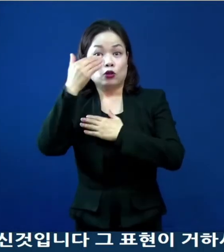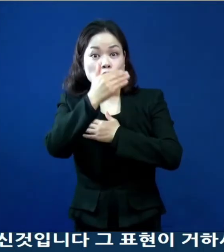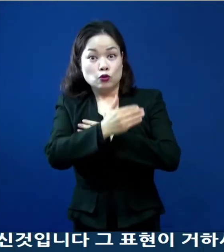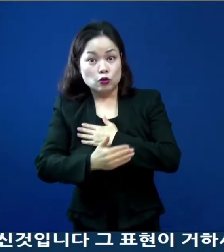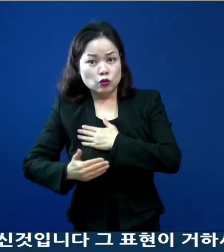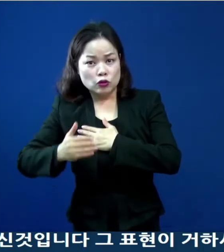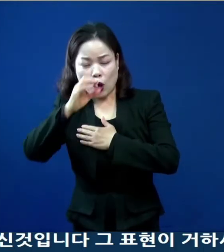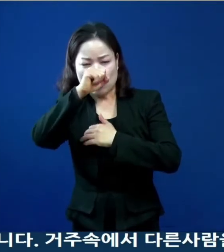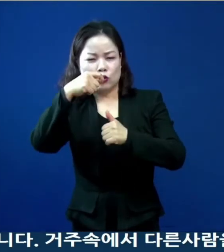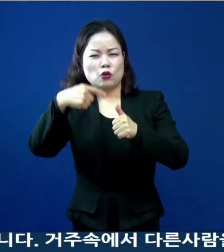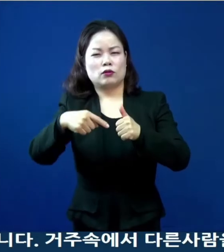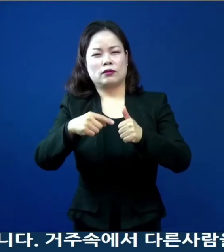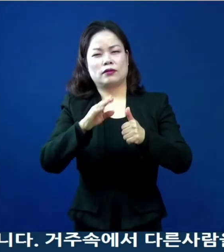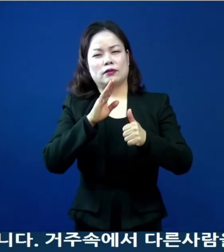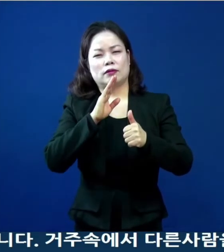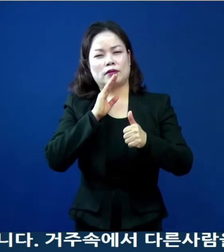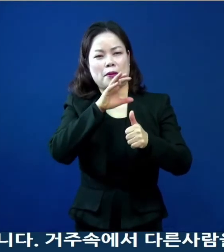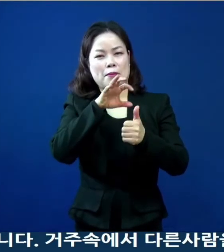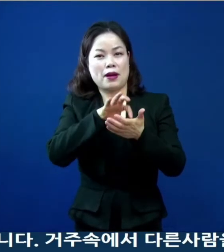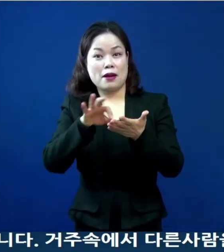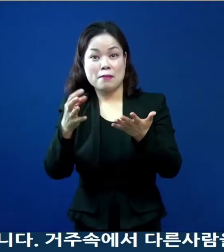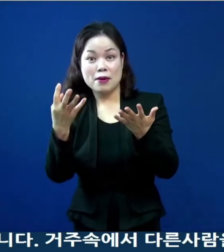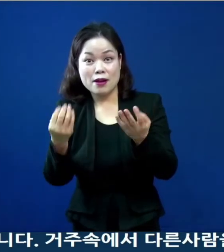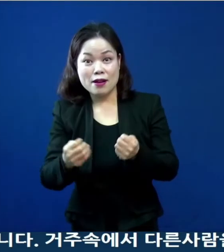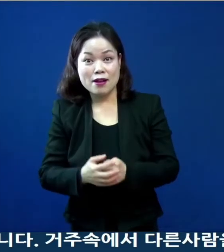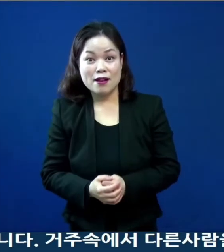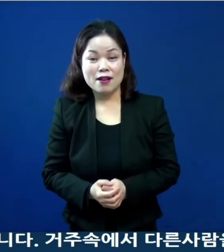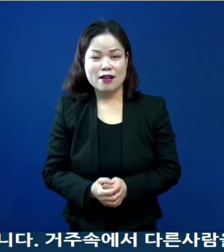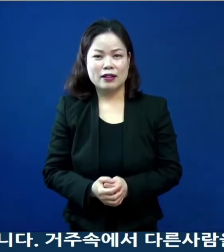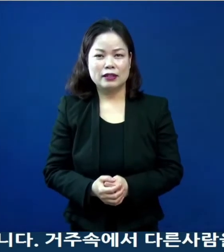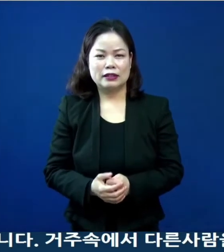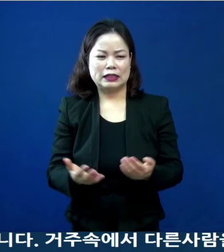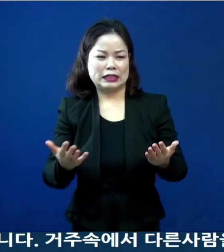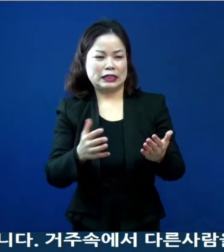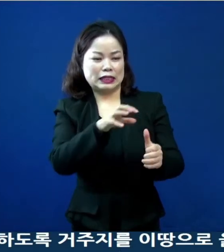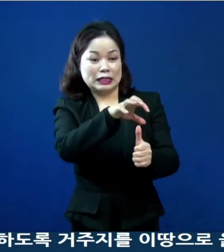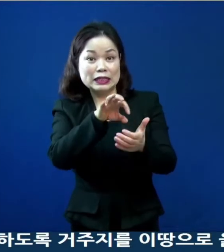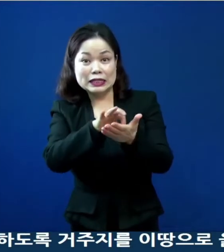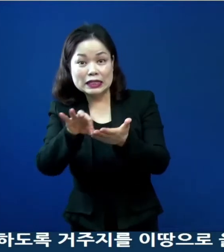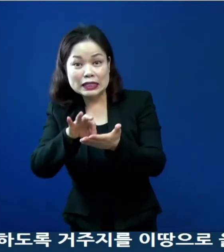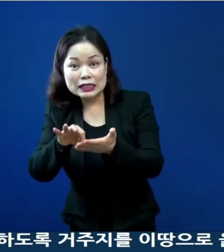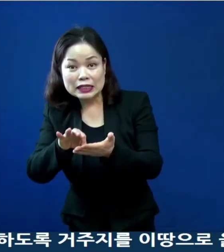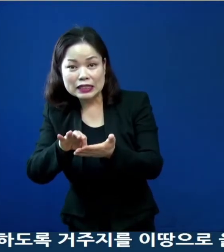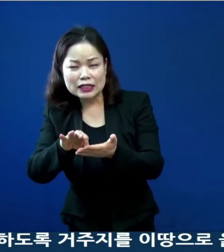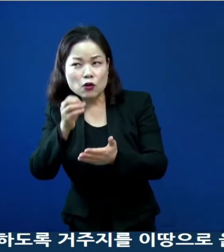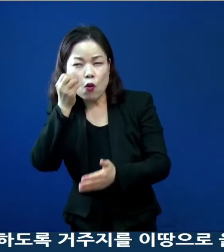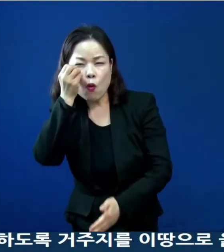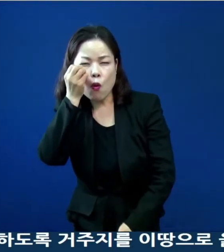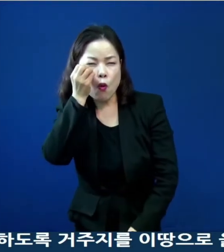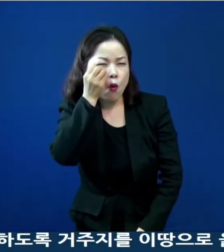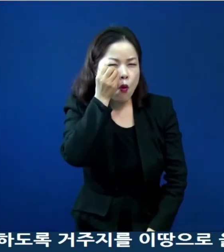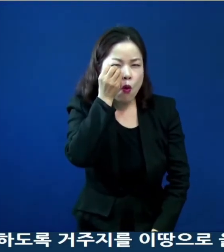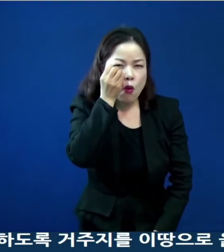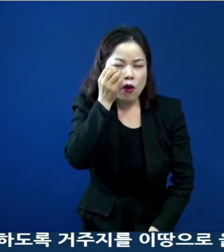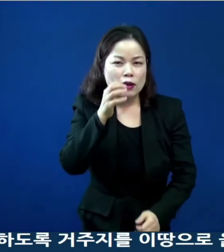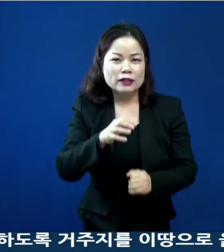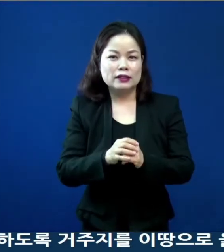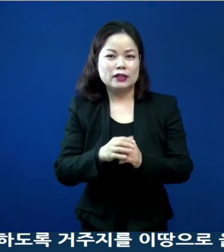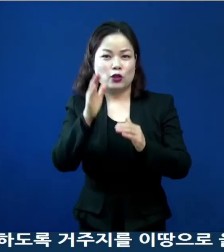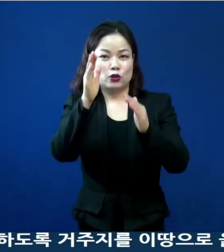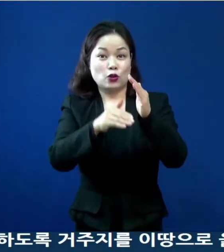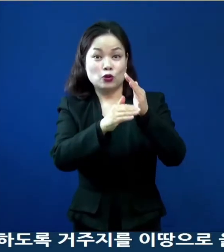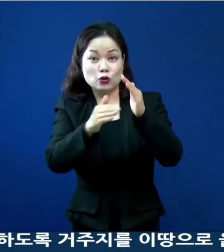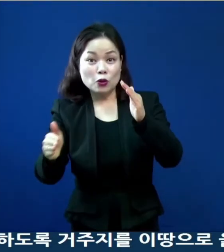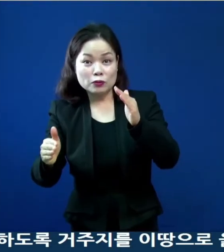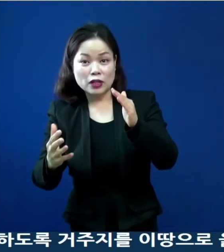성육신의 교훈은 참 많은 적용점이 있습니다. 일 적용하는 방법이 많이 오묘하기 때문에 우리 사랑하는